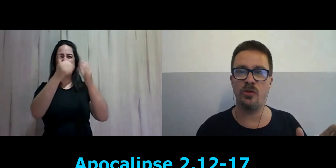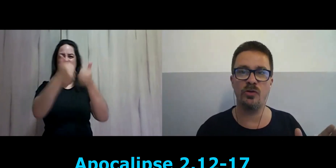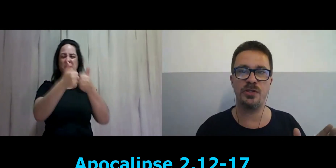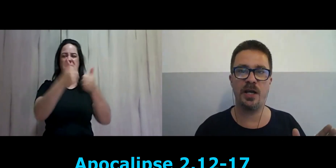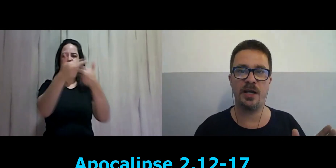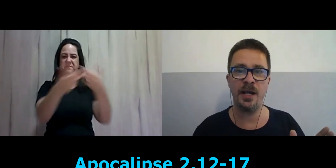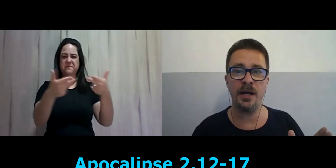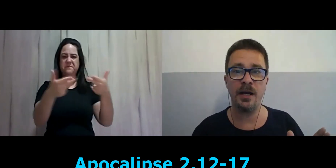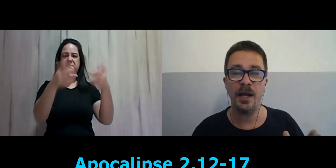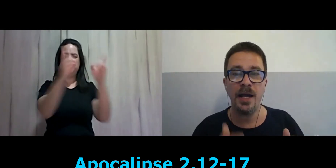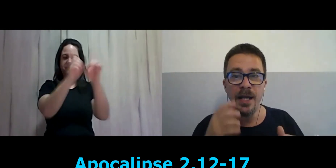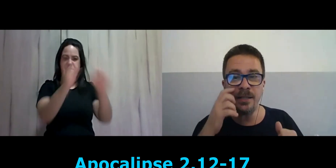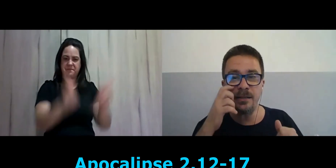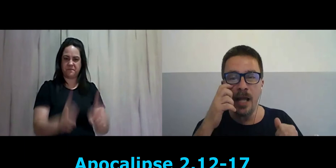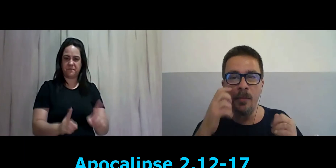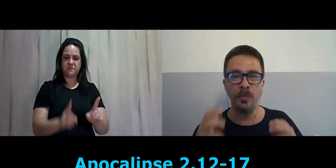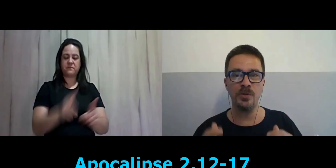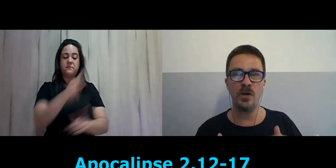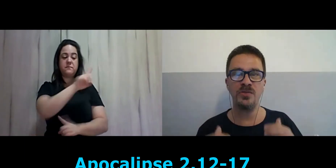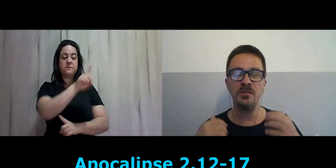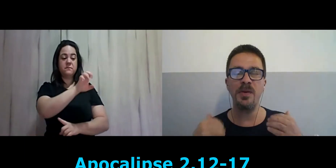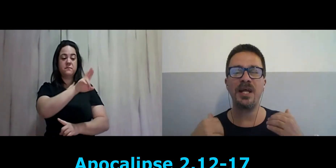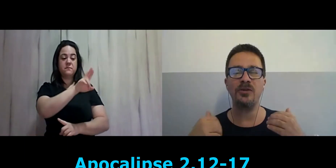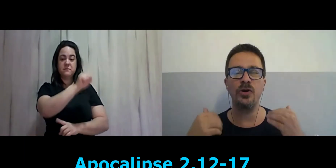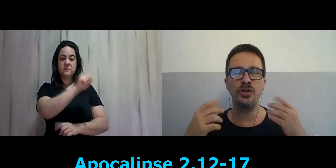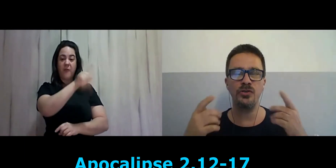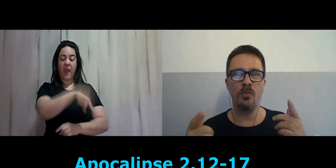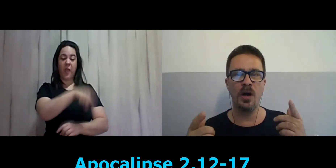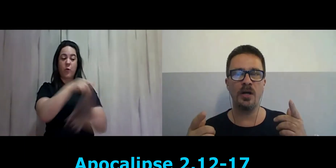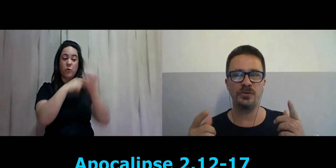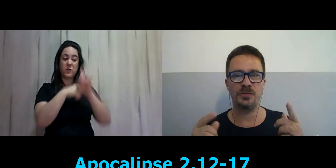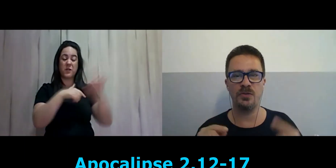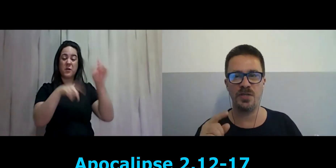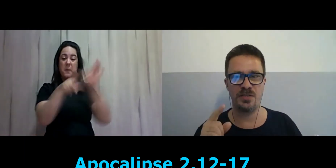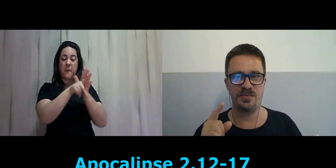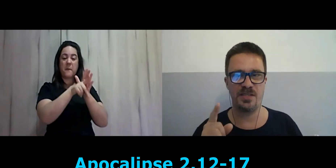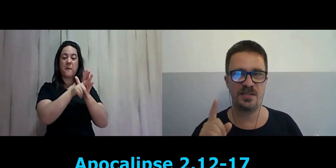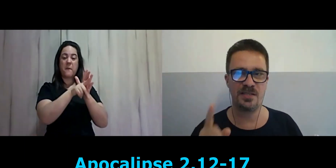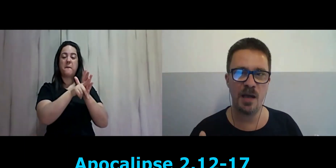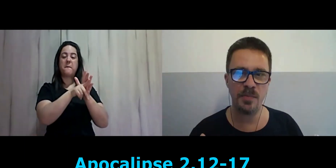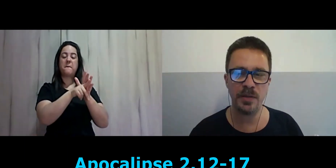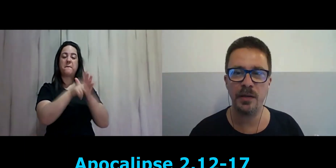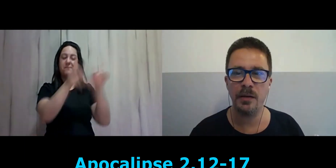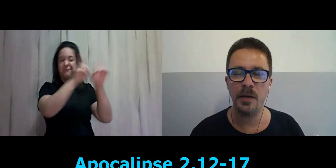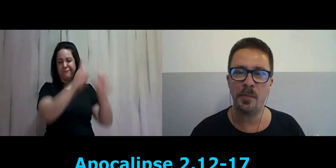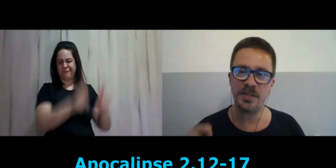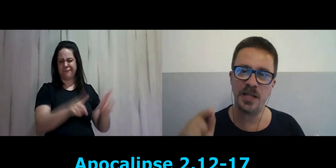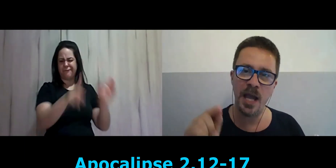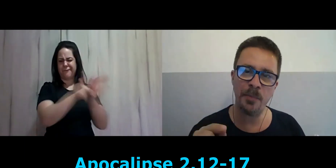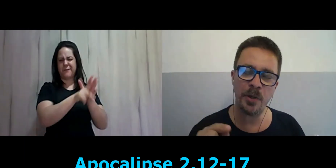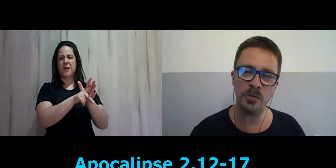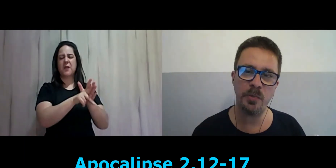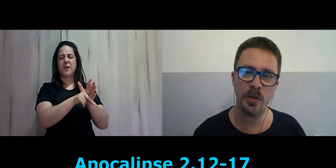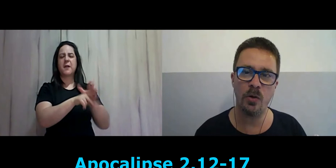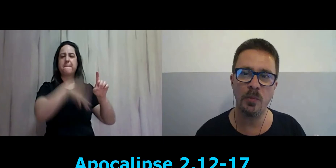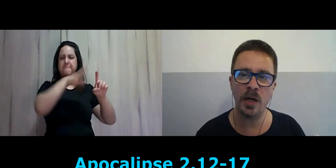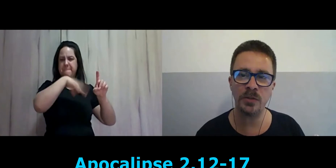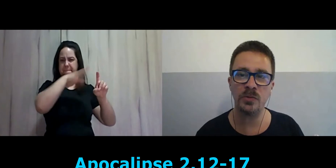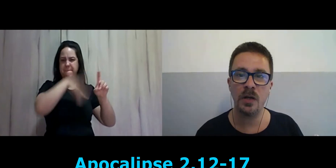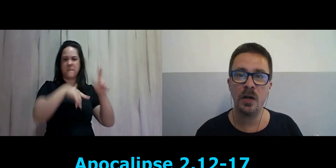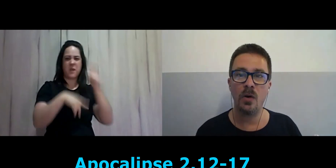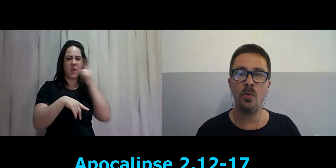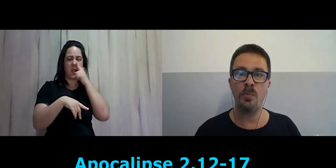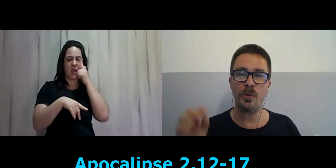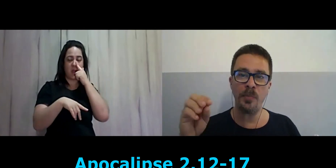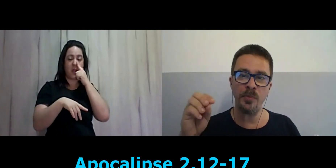deus da mitologia grega, e templos aos imperadores romanos. Eu não sei se você sabe, mas na época do Império